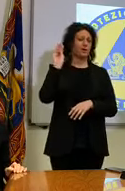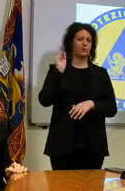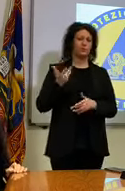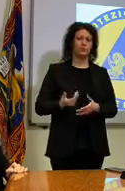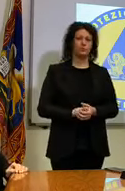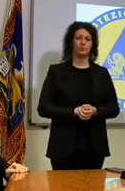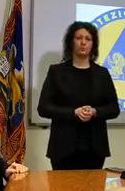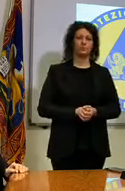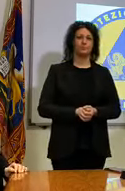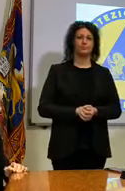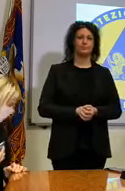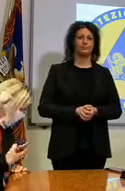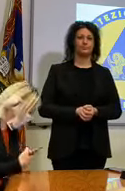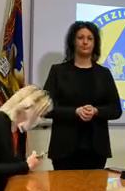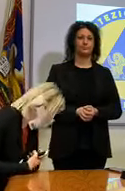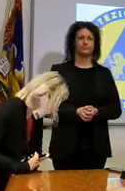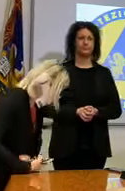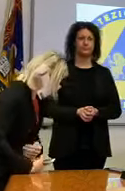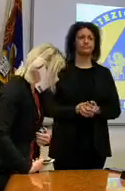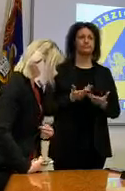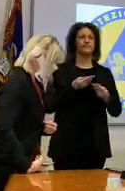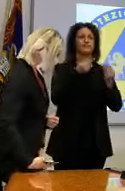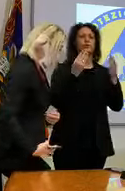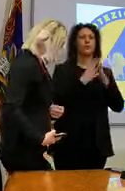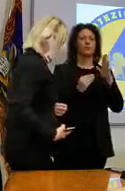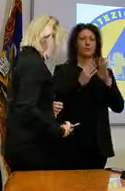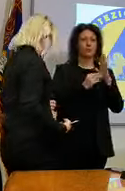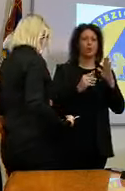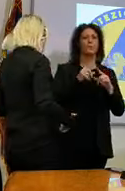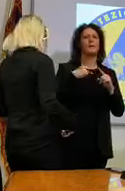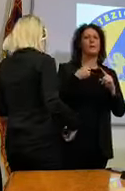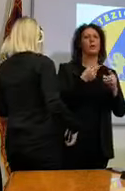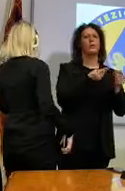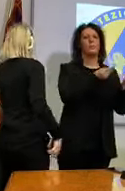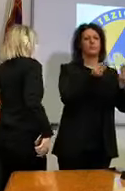Bene ragazzi, adesso vi faccio un po' di fotocopie e ve le porto giù, le altre le andiamo in